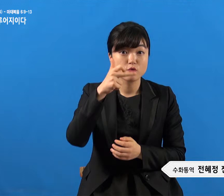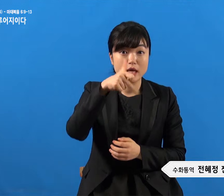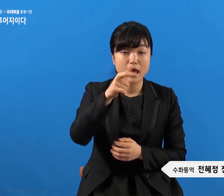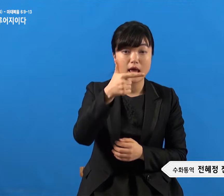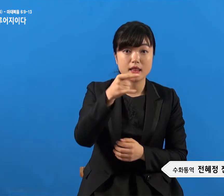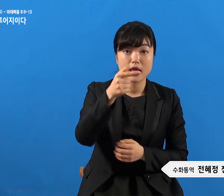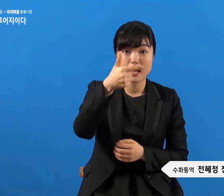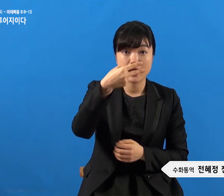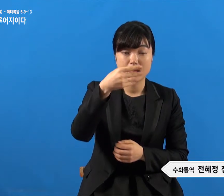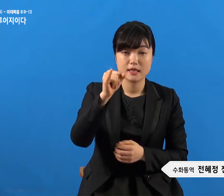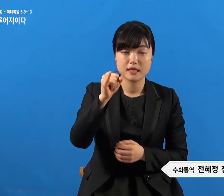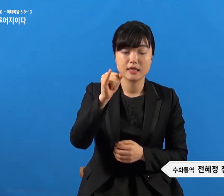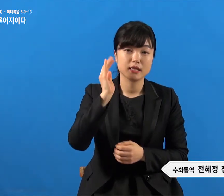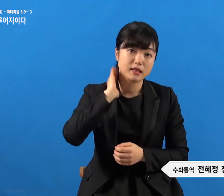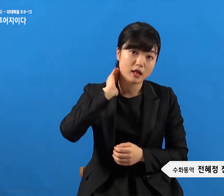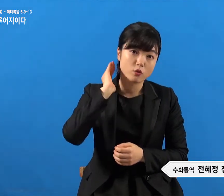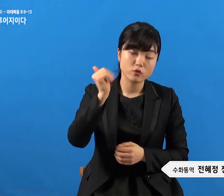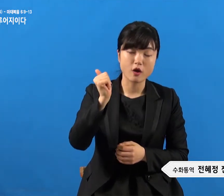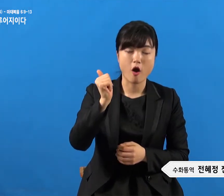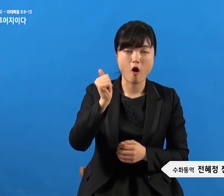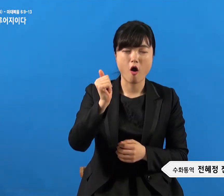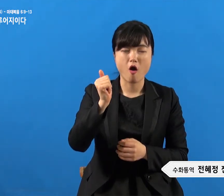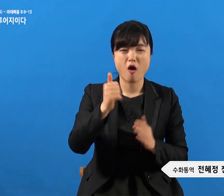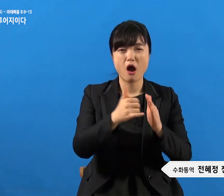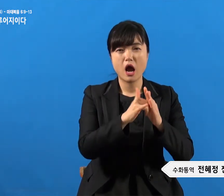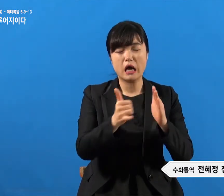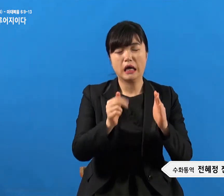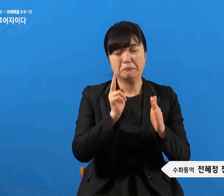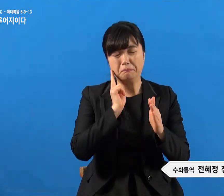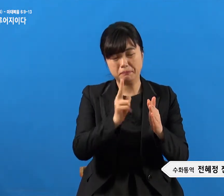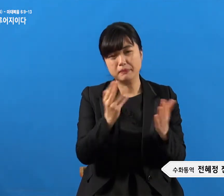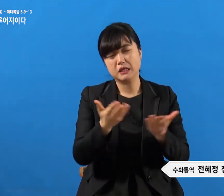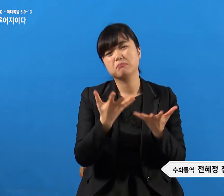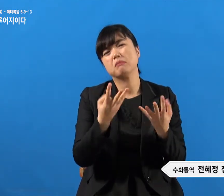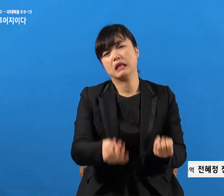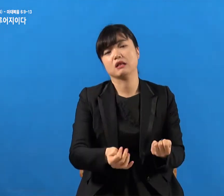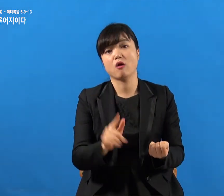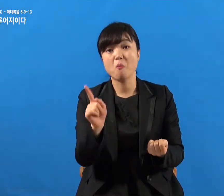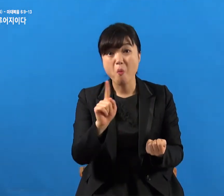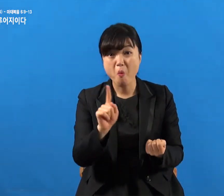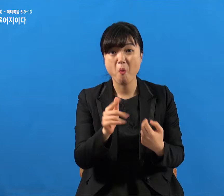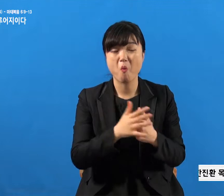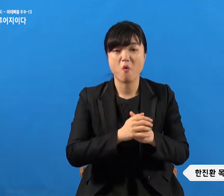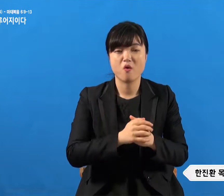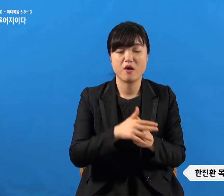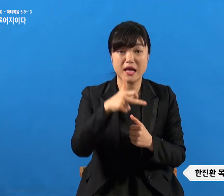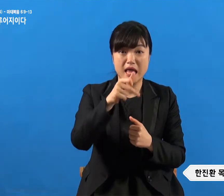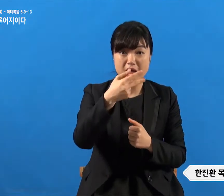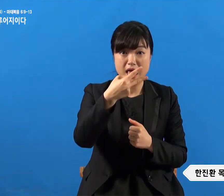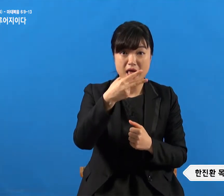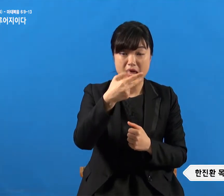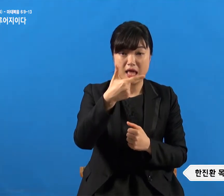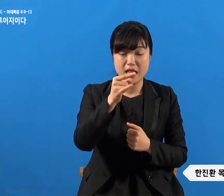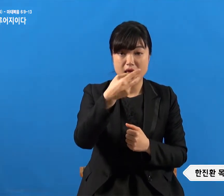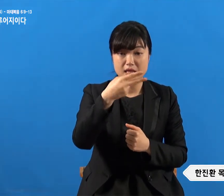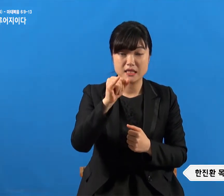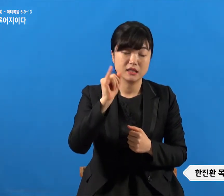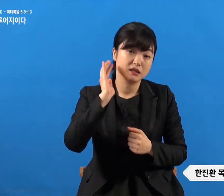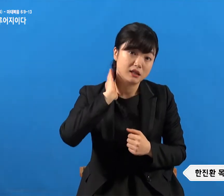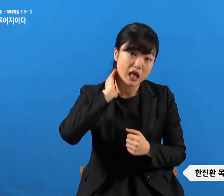미국 케네디 대통령의 가문은 비극적인 일을 많이 당했습니다. 그 중에 대통령의